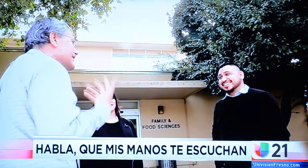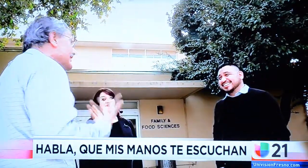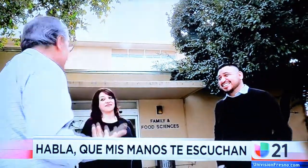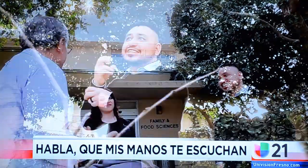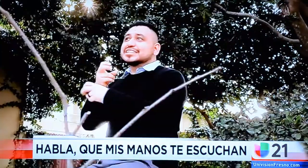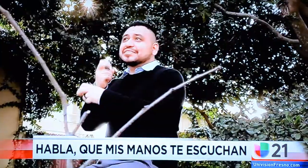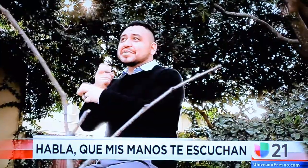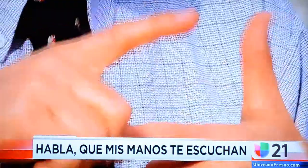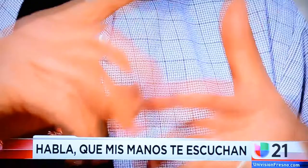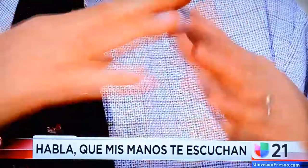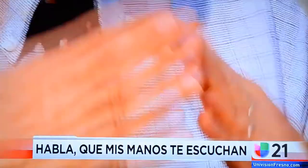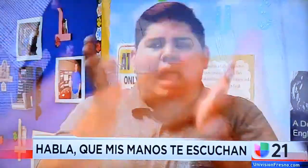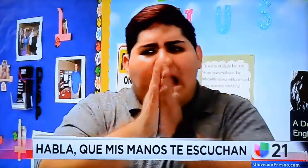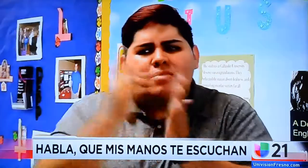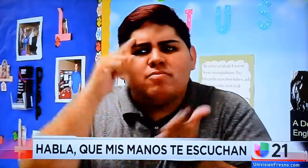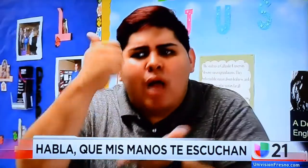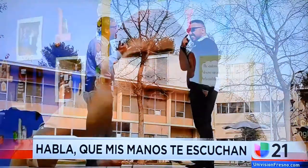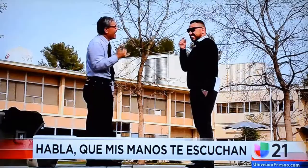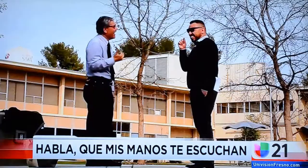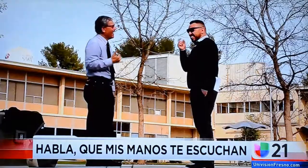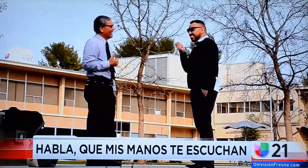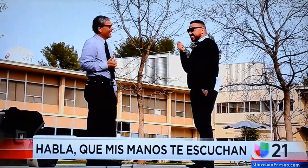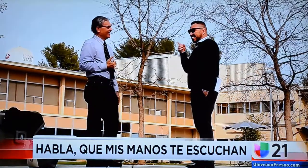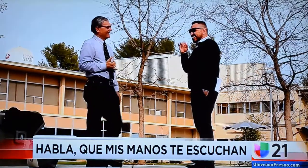diferente, pero no inferior.